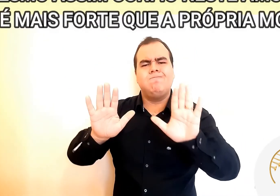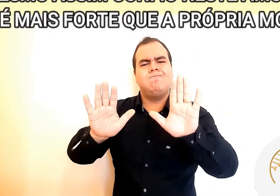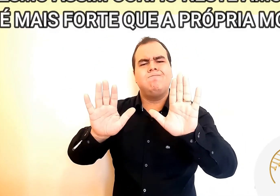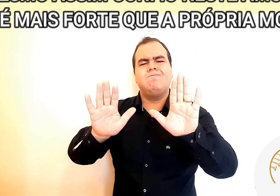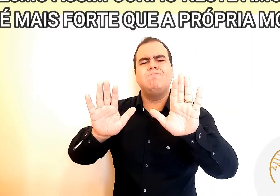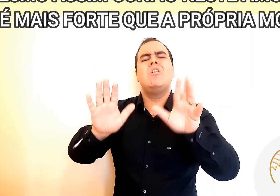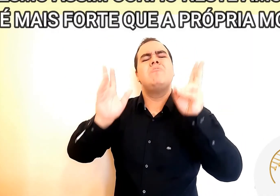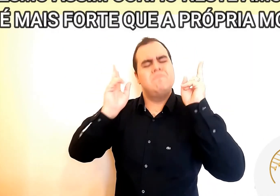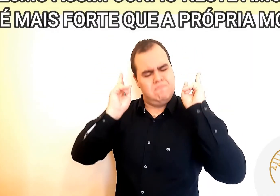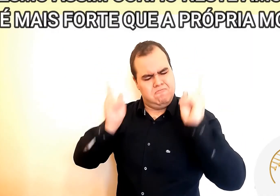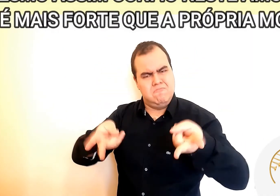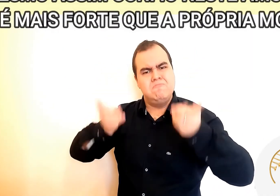Mesmo